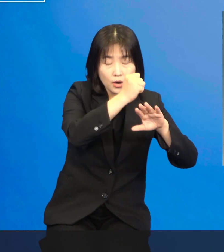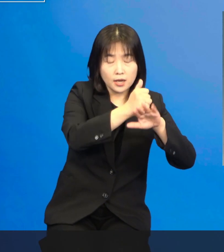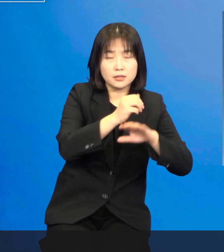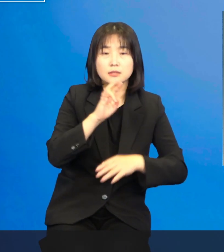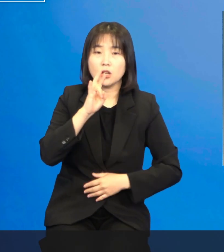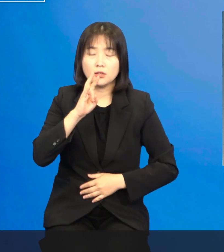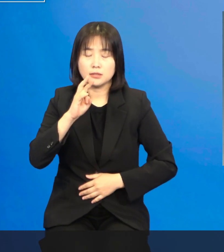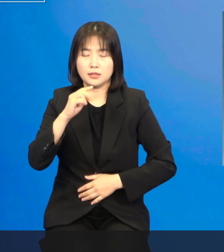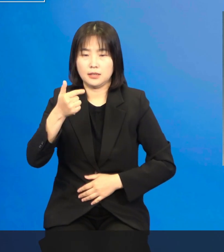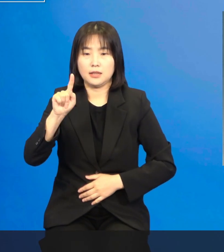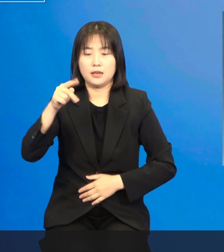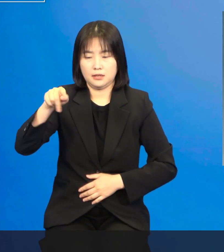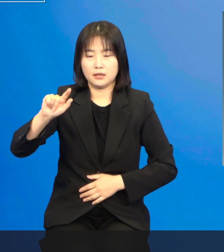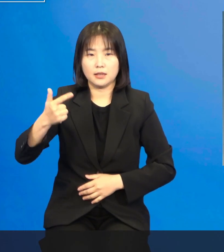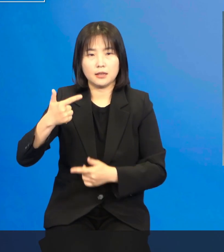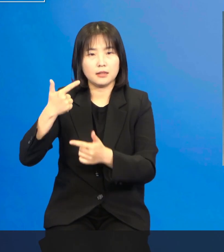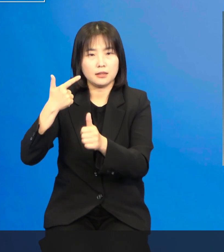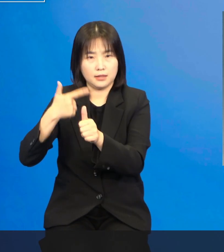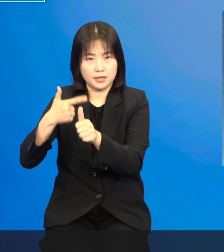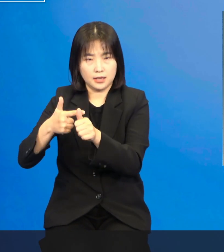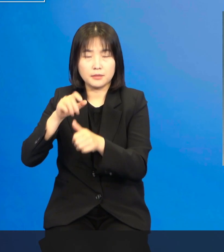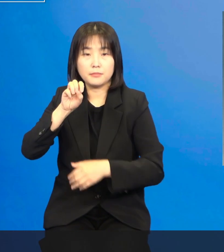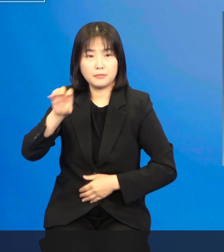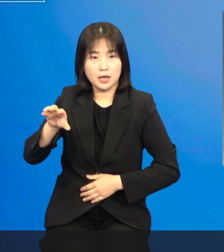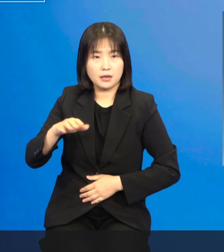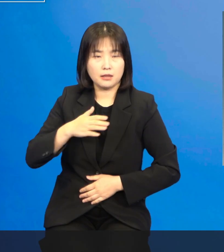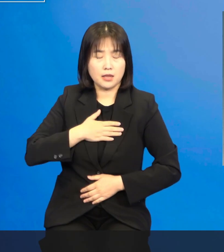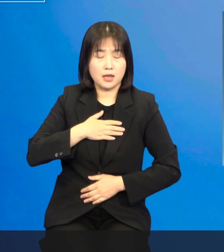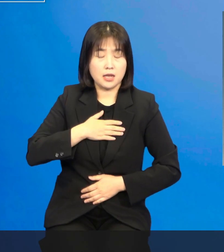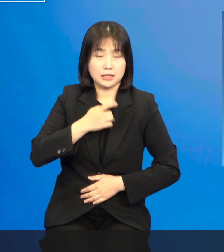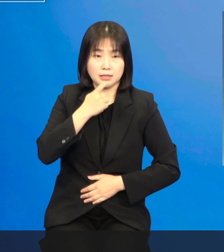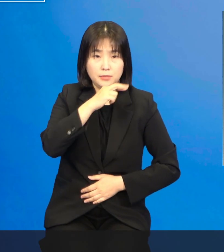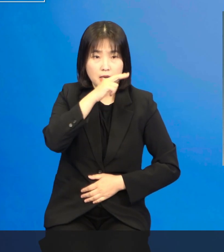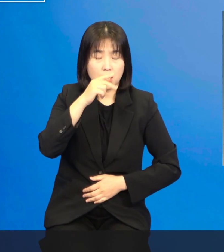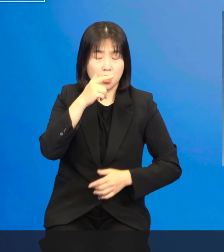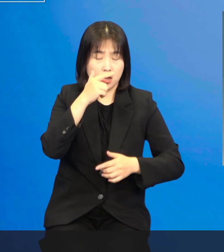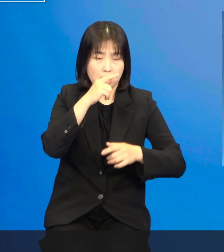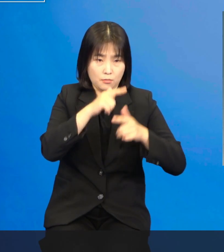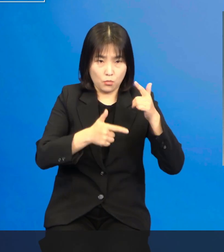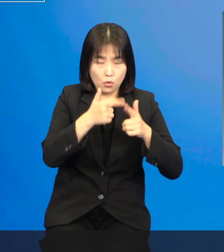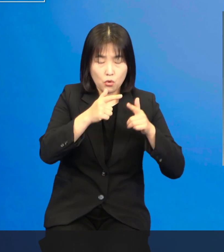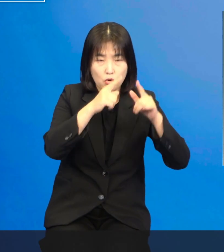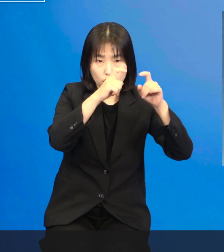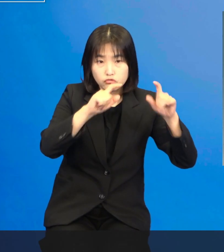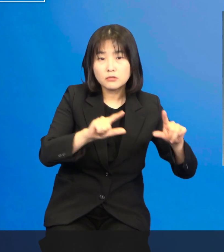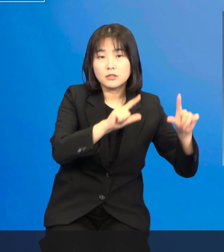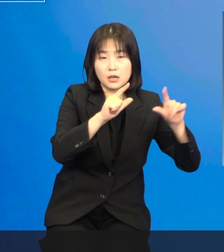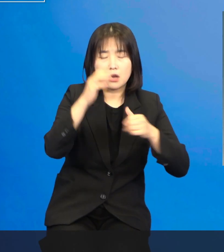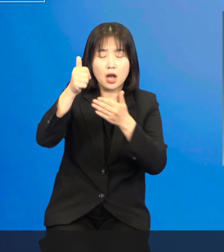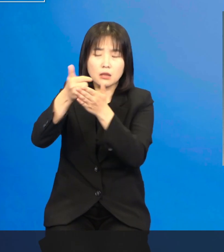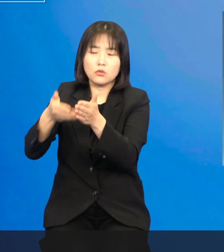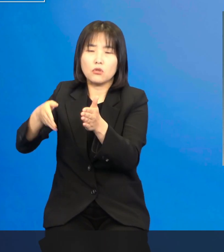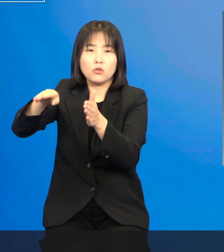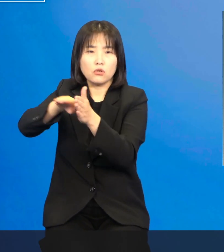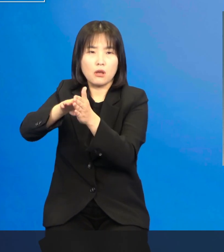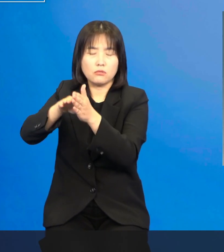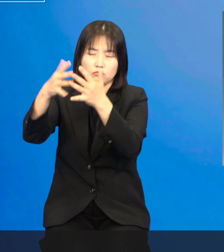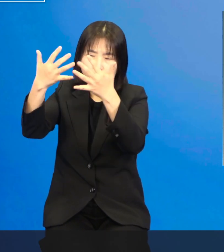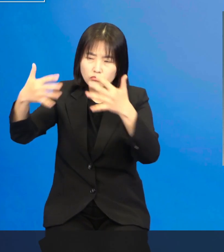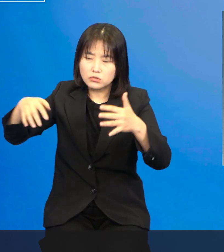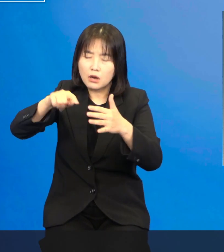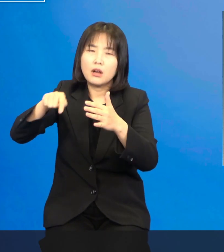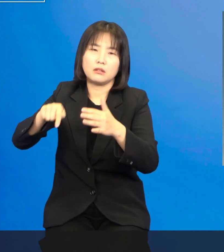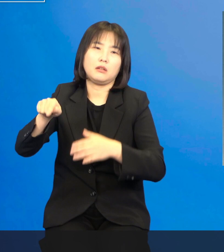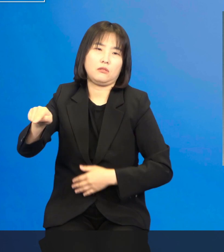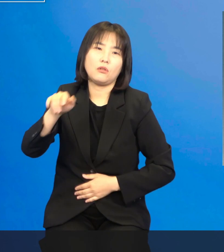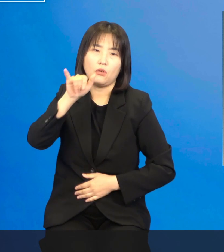왕이 예언자 나단에게 말하였다. 나는 백향목 왕궁에 사는데 하나님의 궤는 아직도 휘장 안에